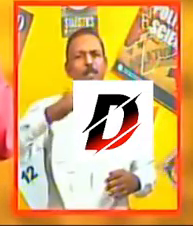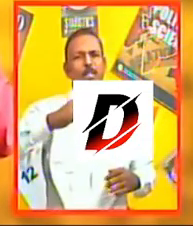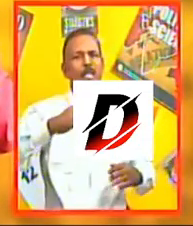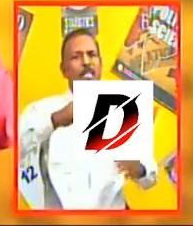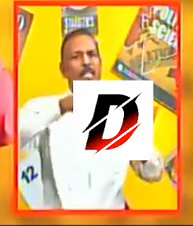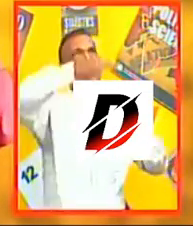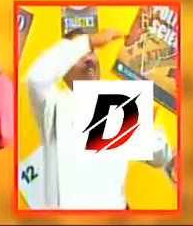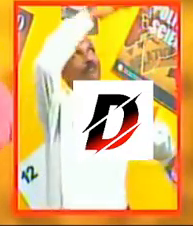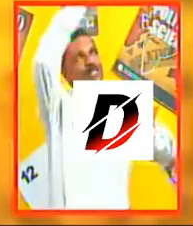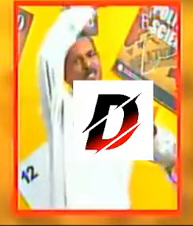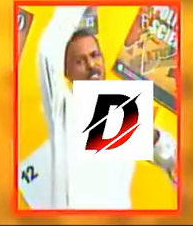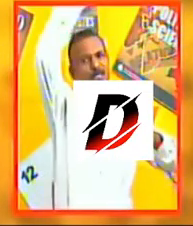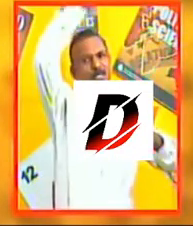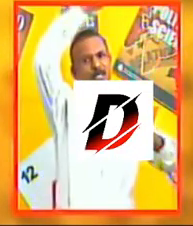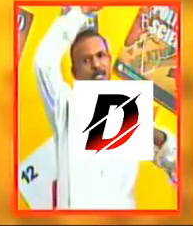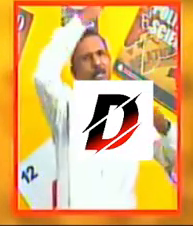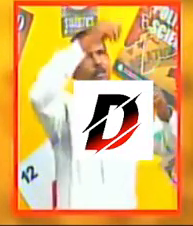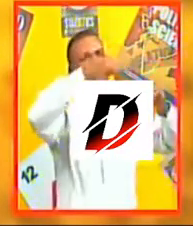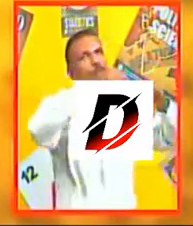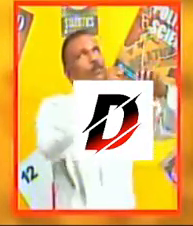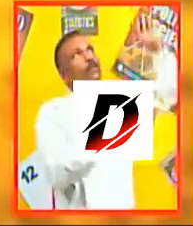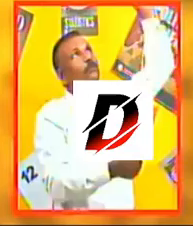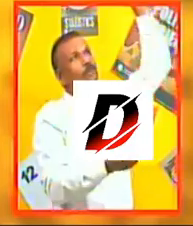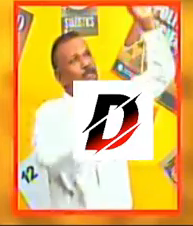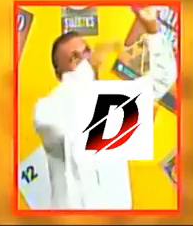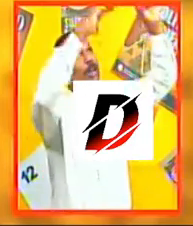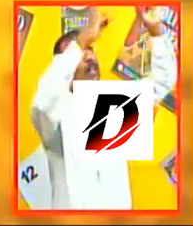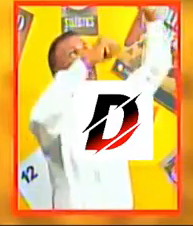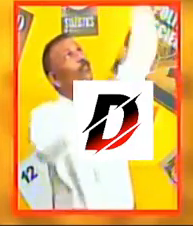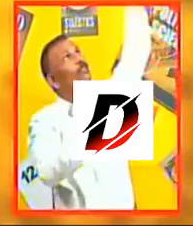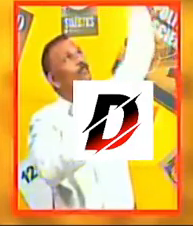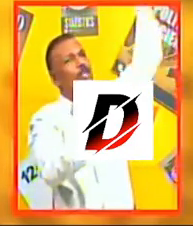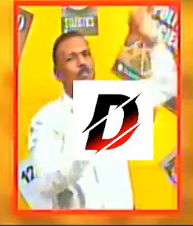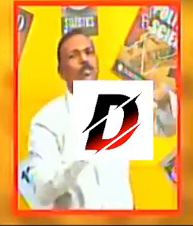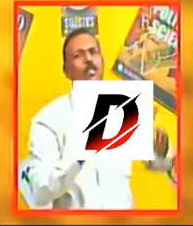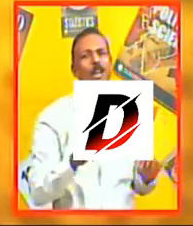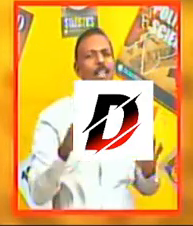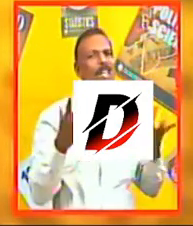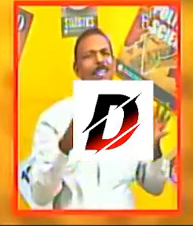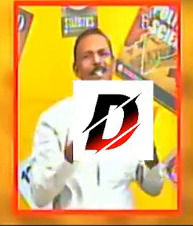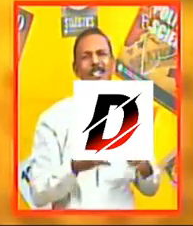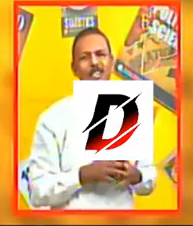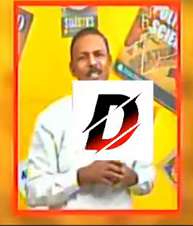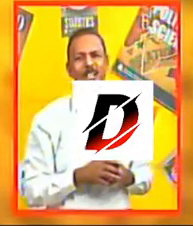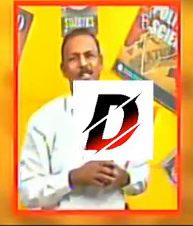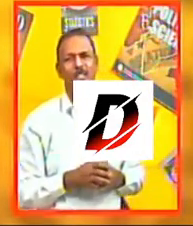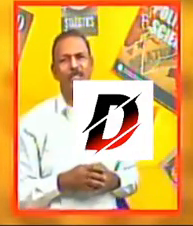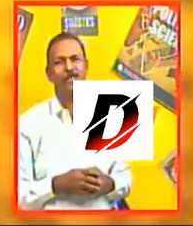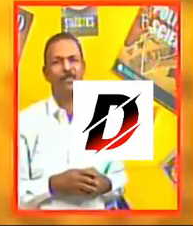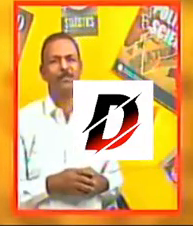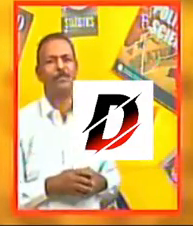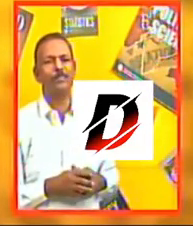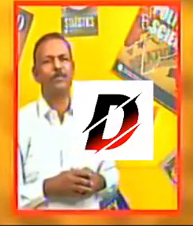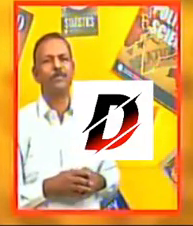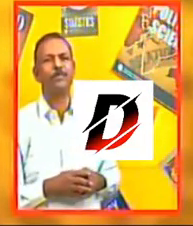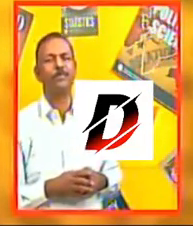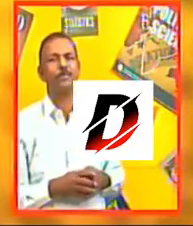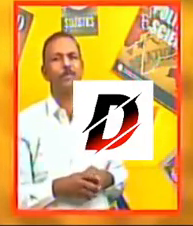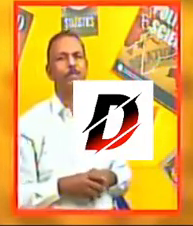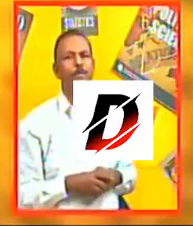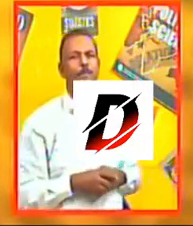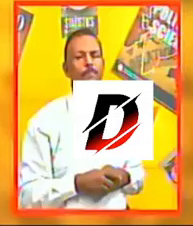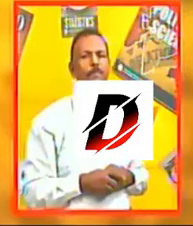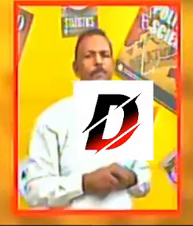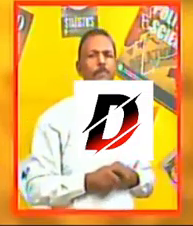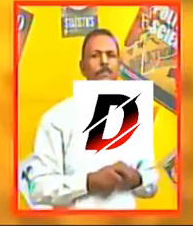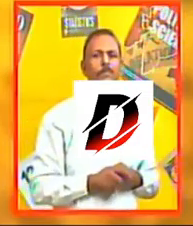இமயமலையிலிருந்து எவரெஸ்ட் வரைக்கும் இருக்கக்கூடிய அந்த உயரத்தை குறிப்பிடுறதா? இல்லை இல்லை, சரி அதுவாக இருக்கலாம். இன்னொருத்த சொல்லுங்க